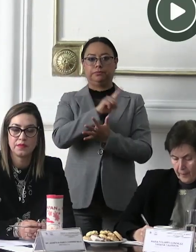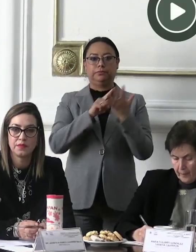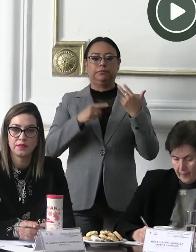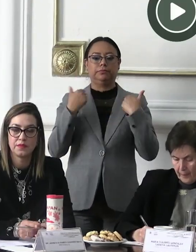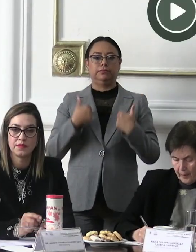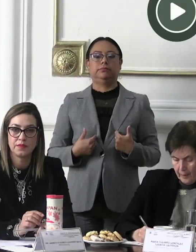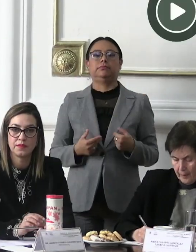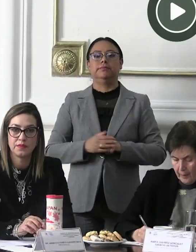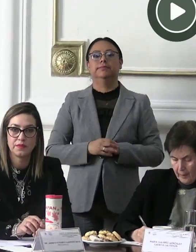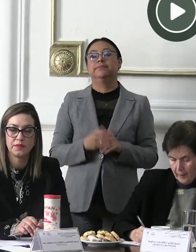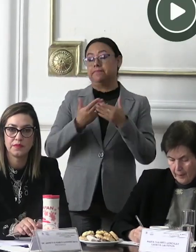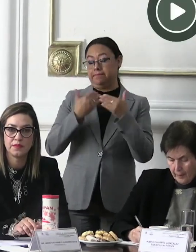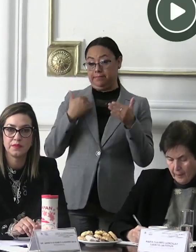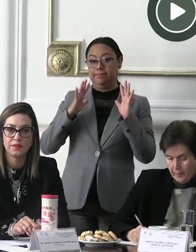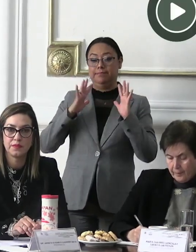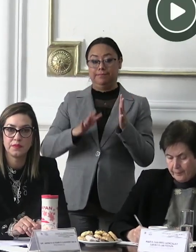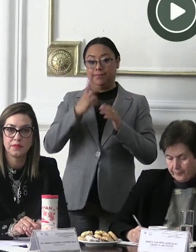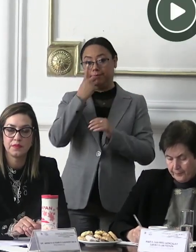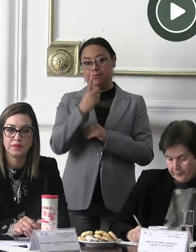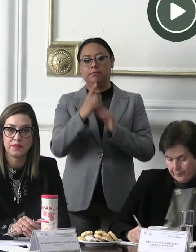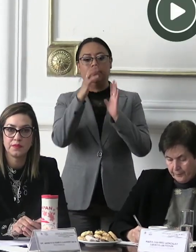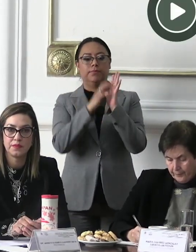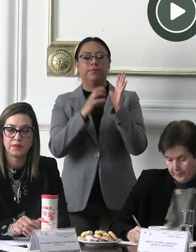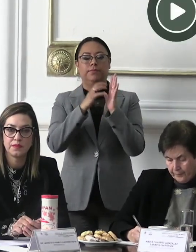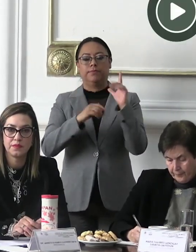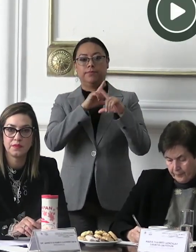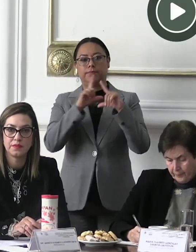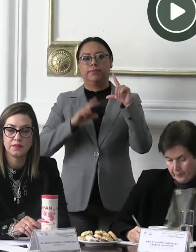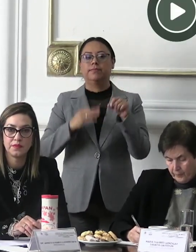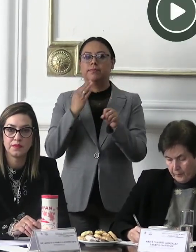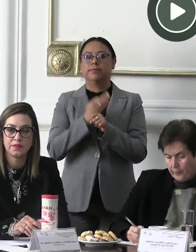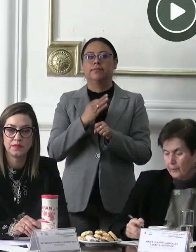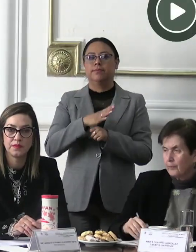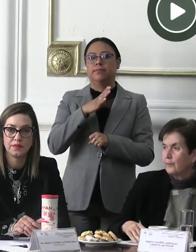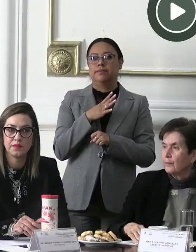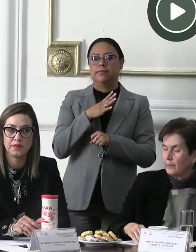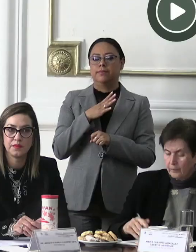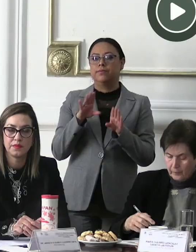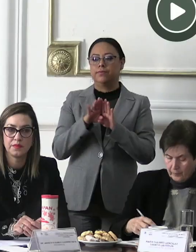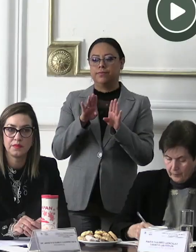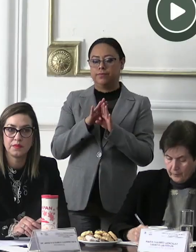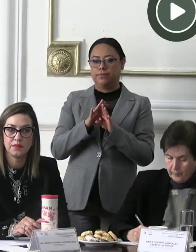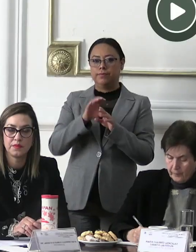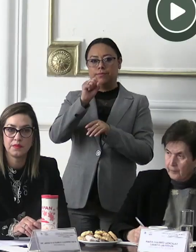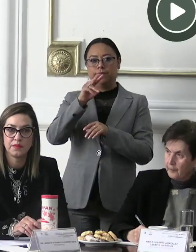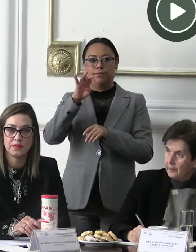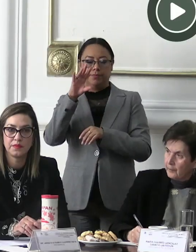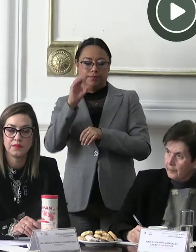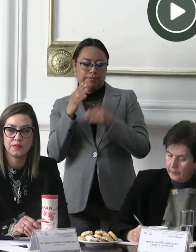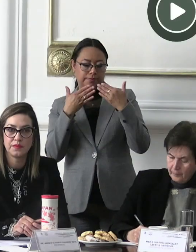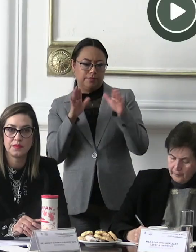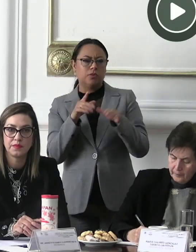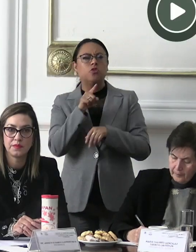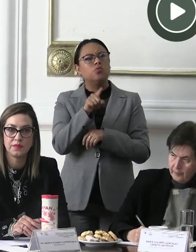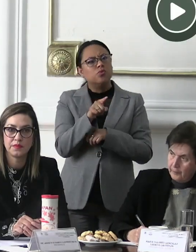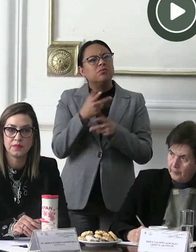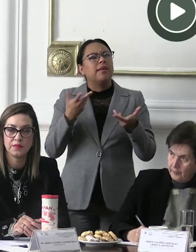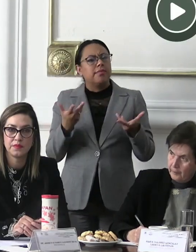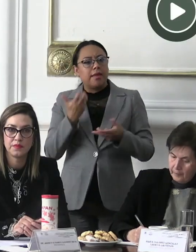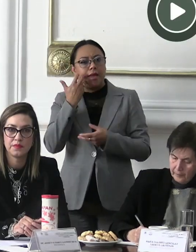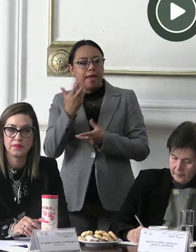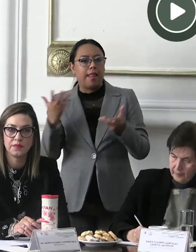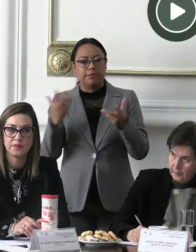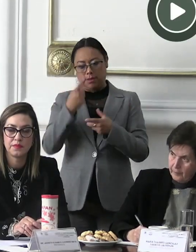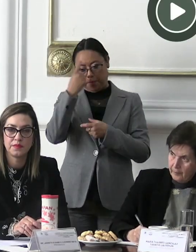el marco de lo que ya mencionaba, la austeridad republicana que rige actualmente al servicio público, ¿qué medidas contempla implementar